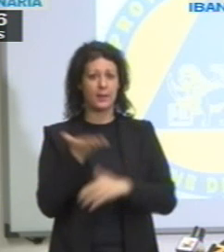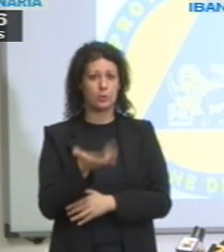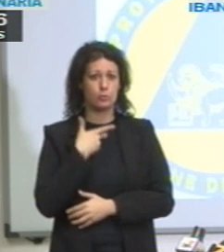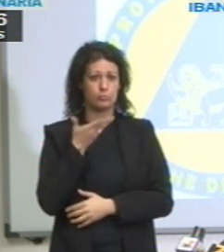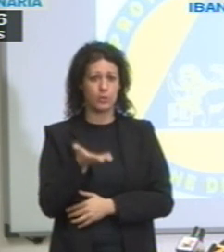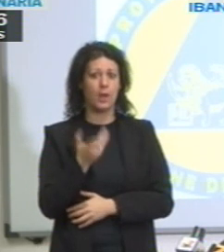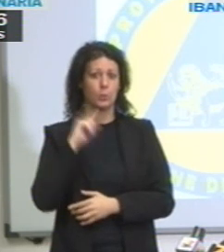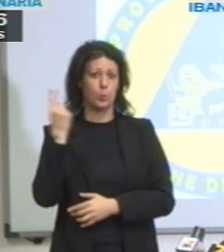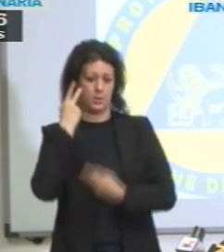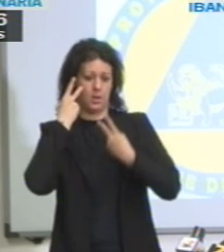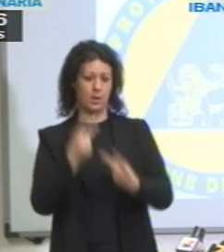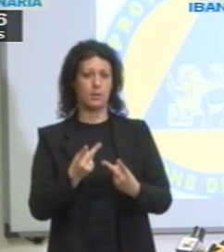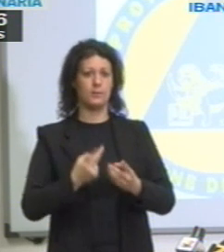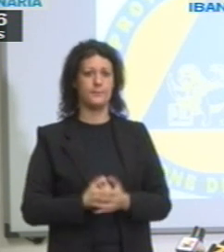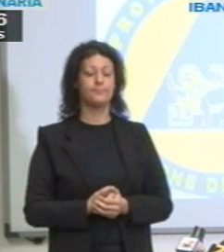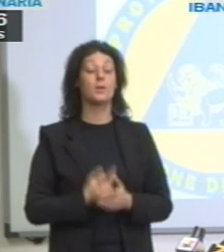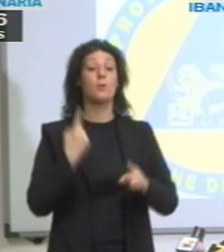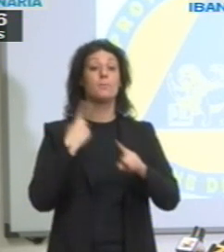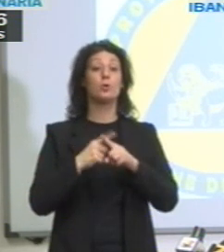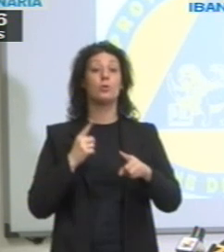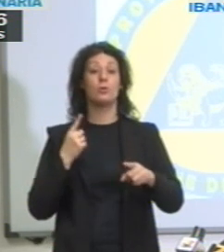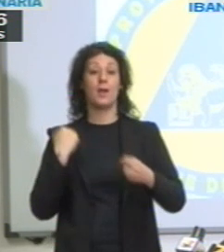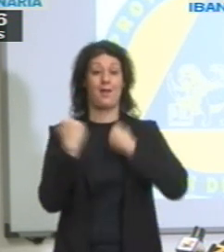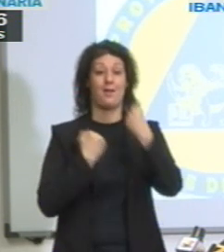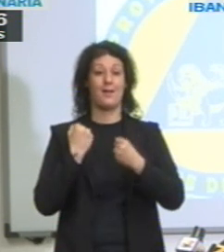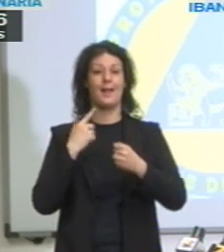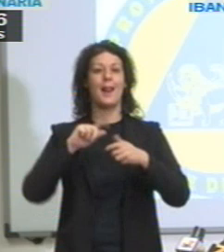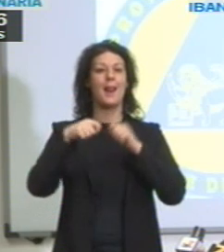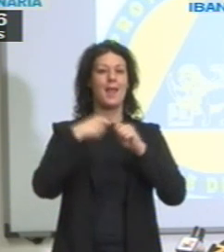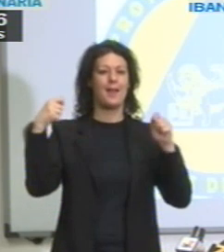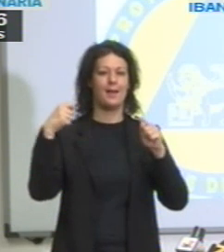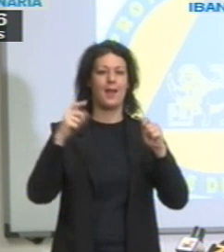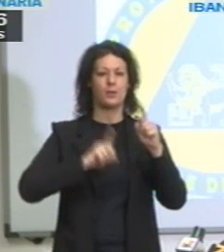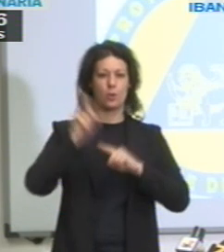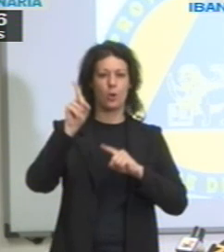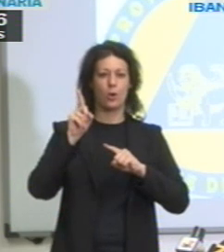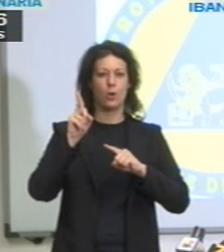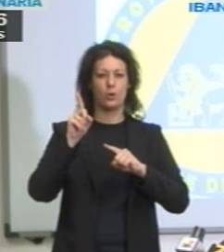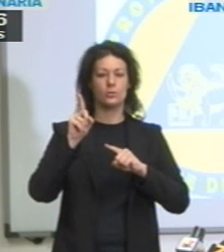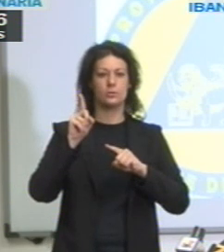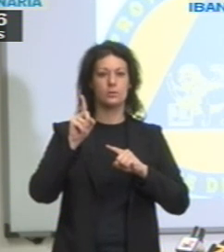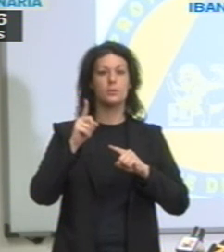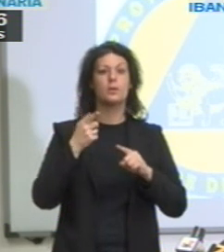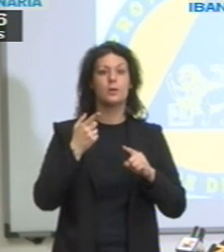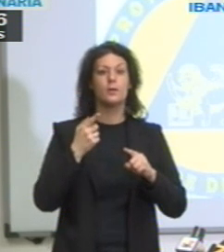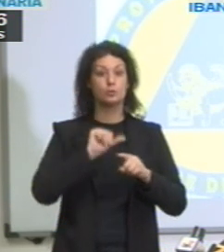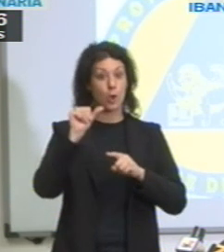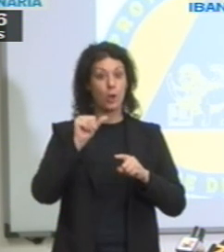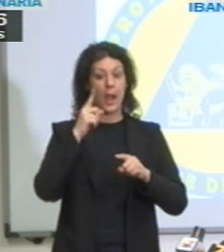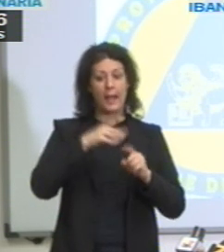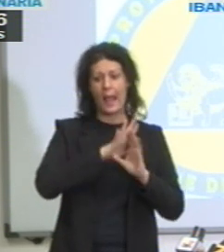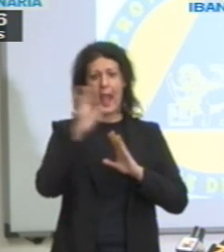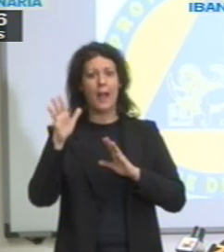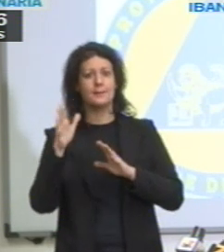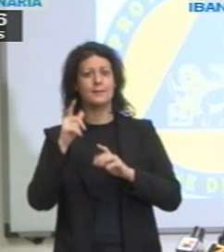dire, l'azione della Lega ha dato modo anche di sentire tutte le campagne, perché tutti vedendo questa protesta hanno poi ascoltato anche i discorsi di diversi leader e si